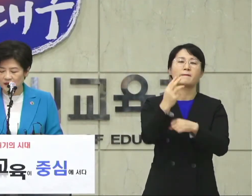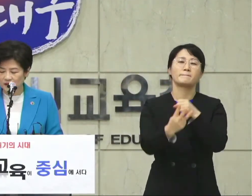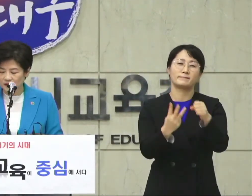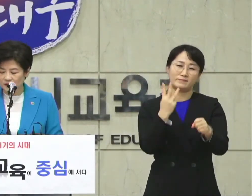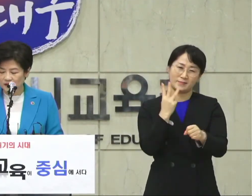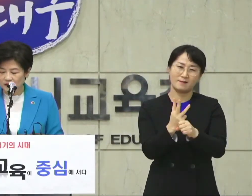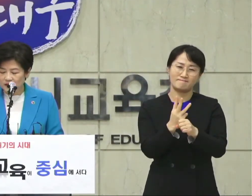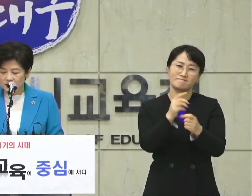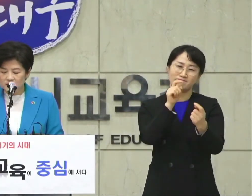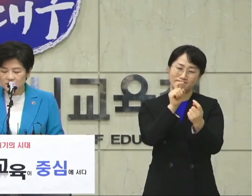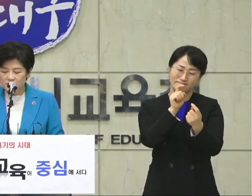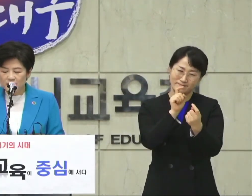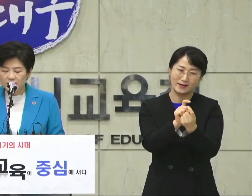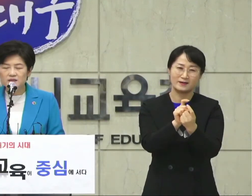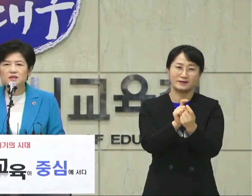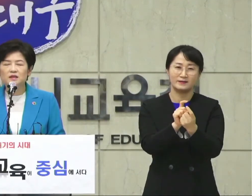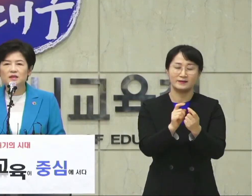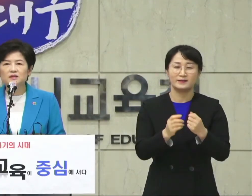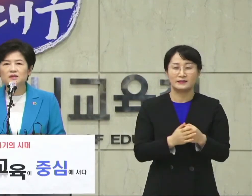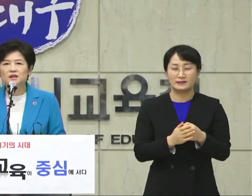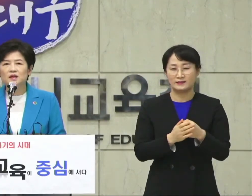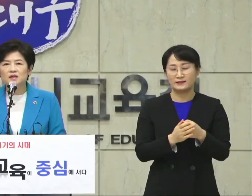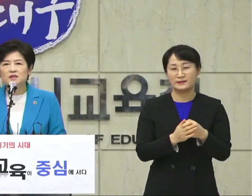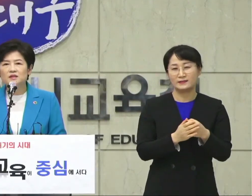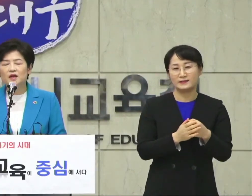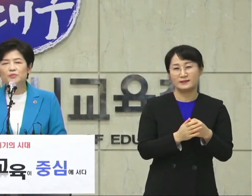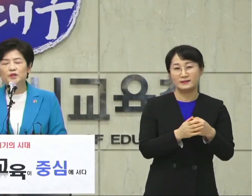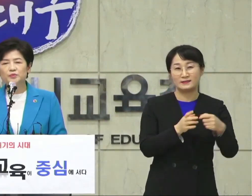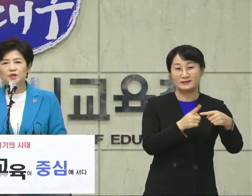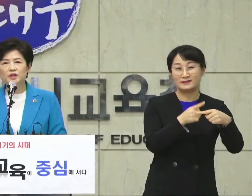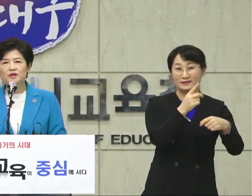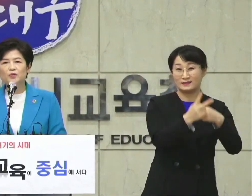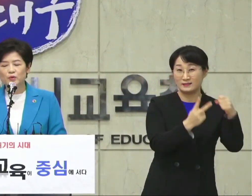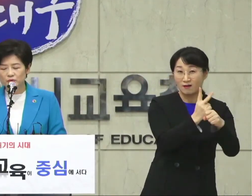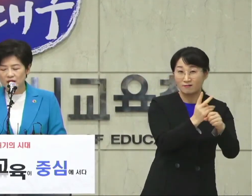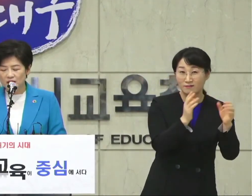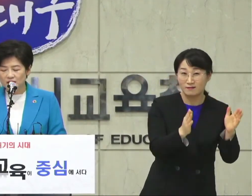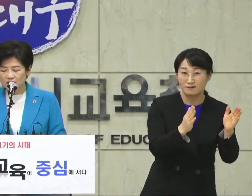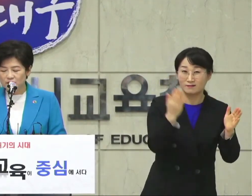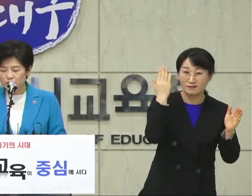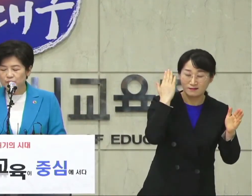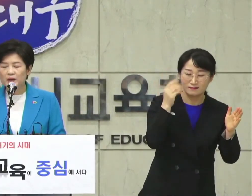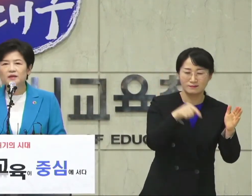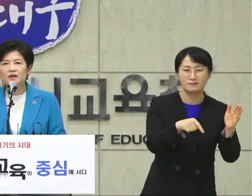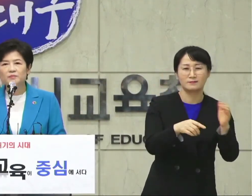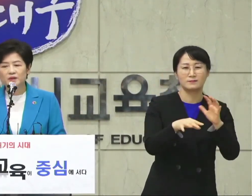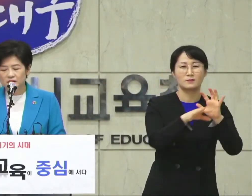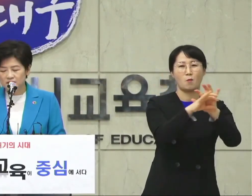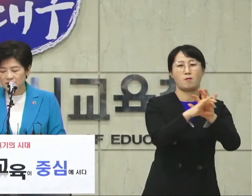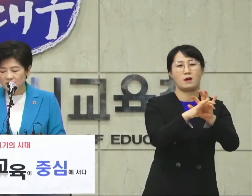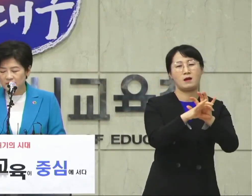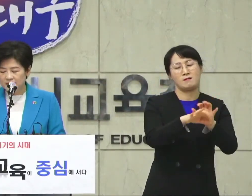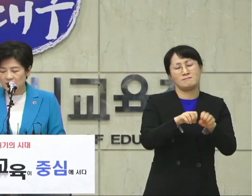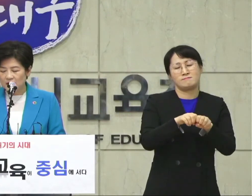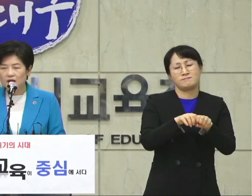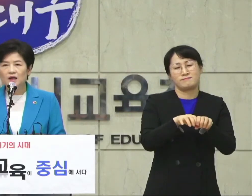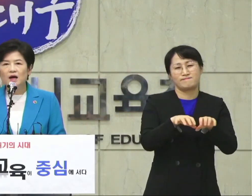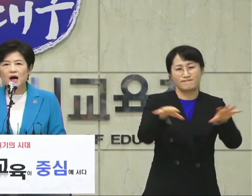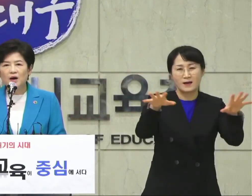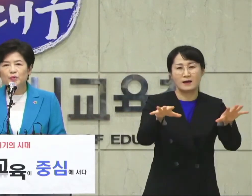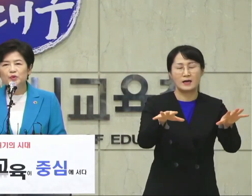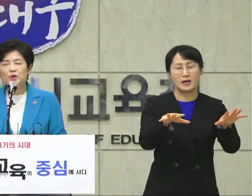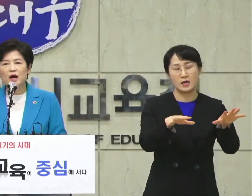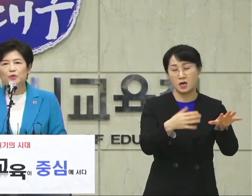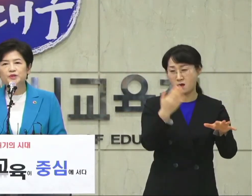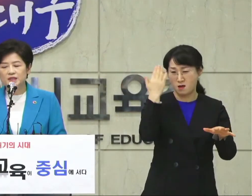3년이 지났습니다. 그 절반의 시기는 전대미문의 코로나19 팬데믹을